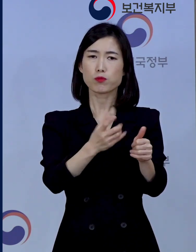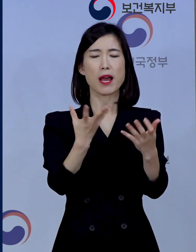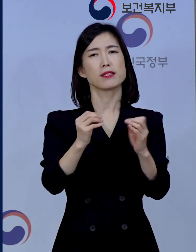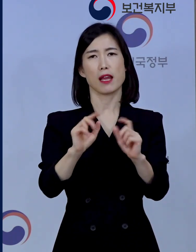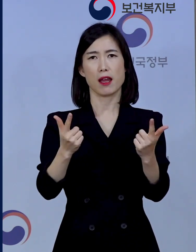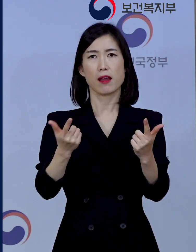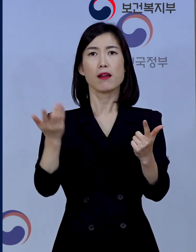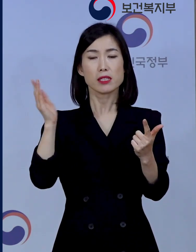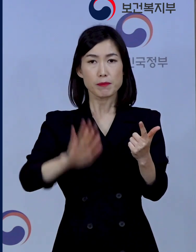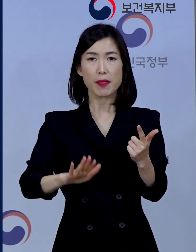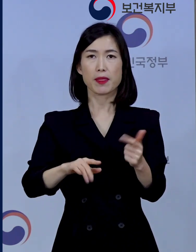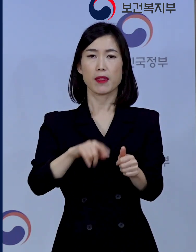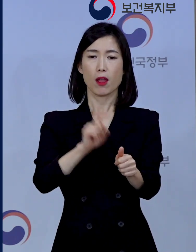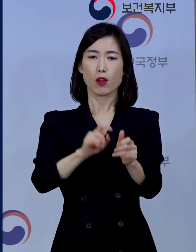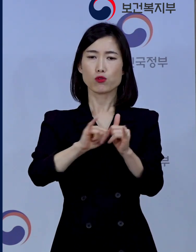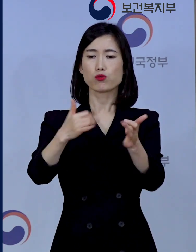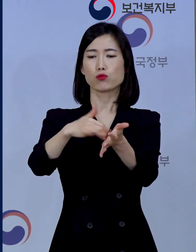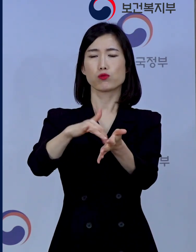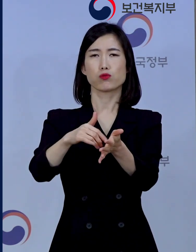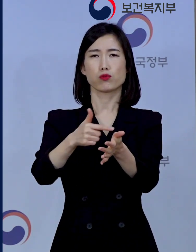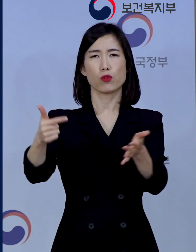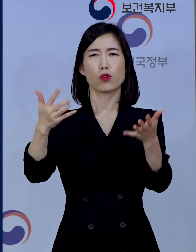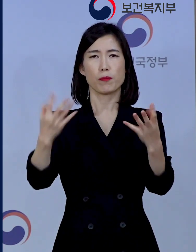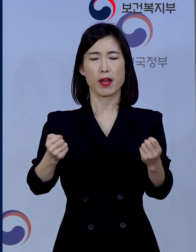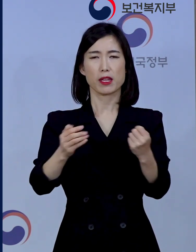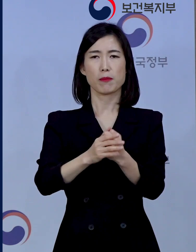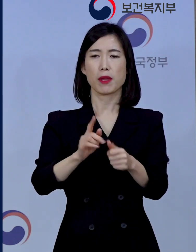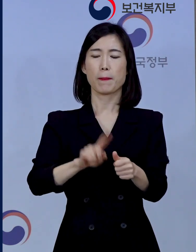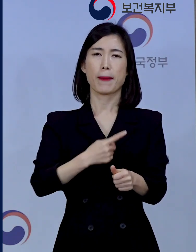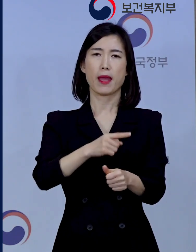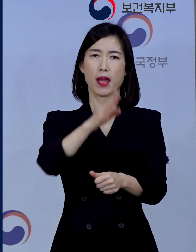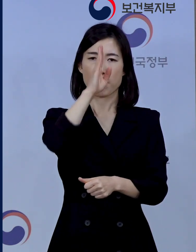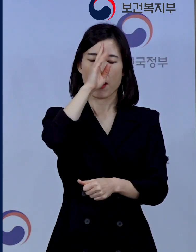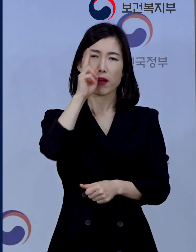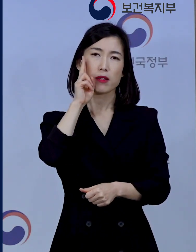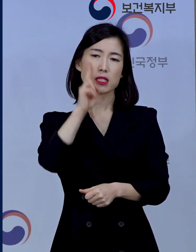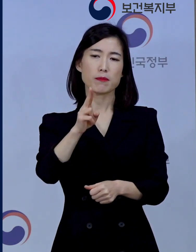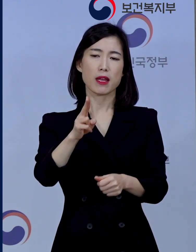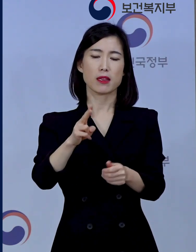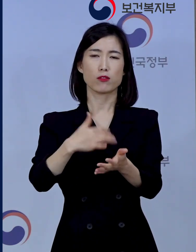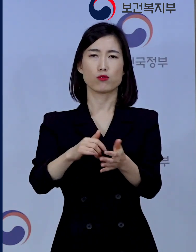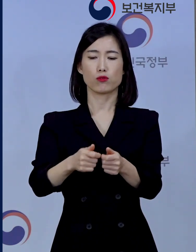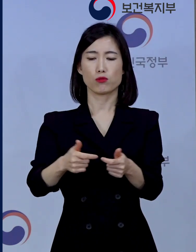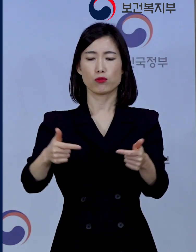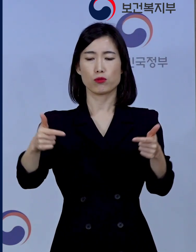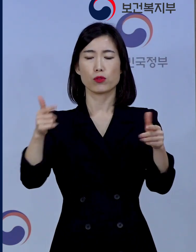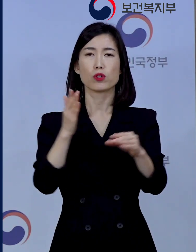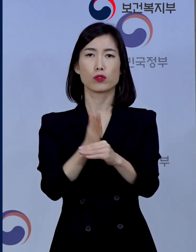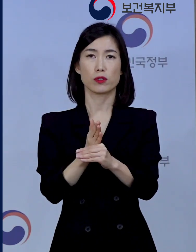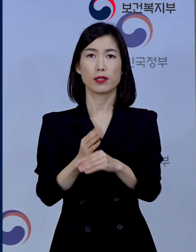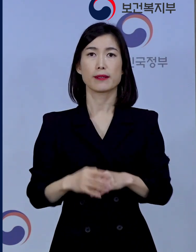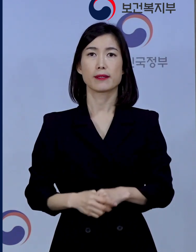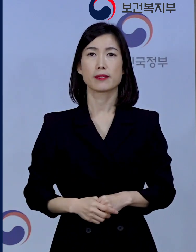높지 않으나 전체 환자 수가 늘어남에 따라 위중증 환자가 계속 증가하고